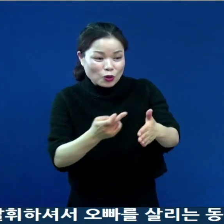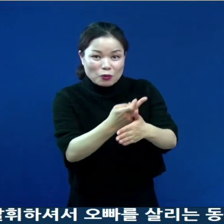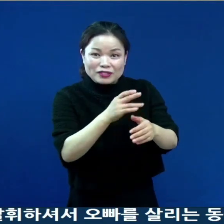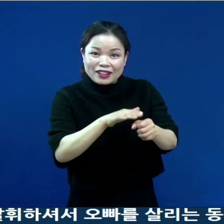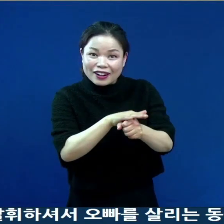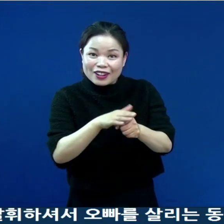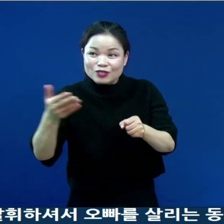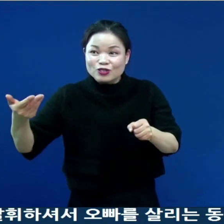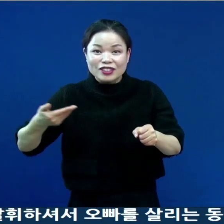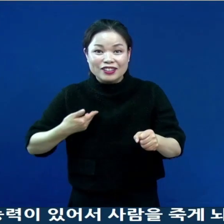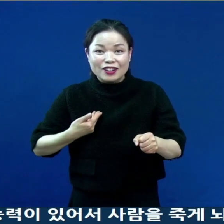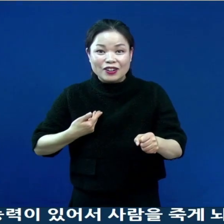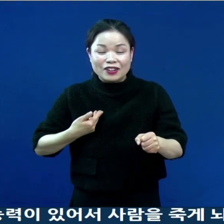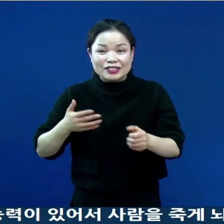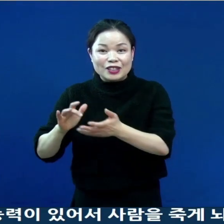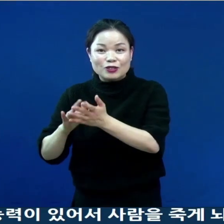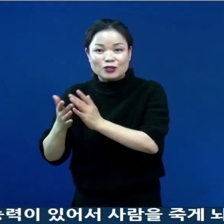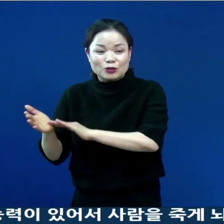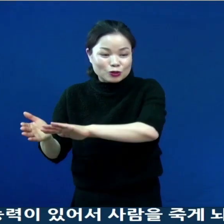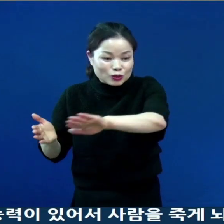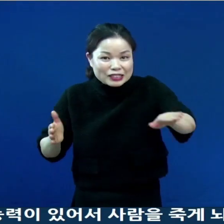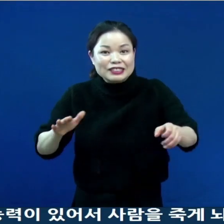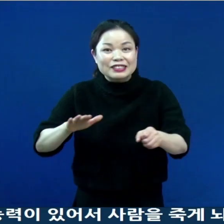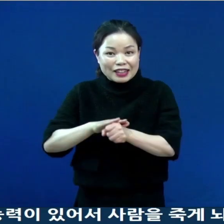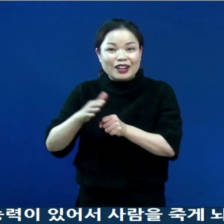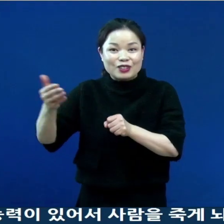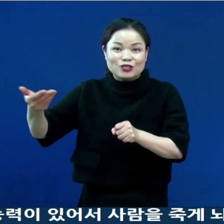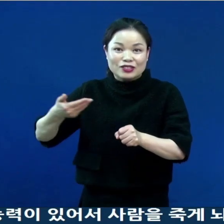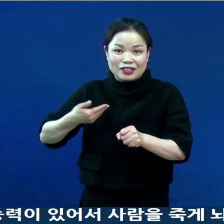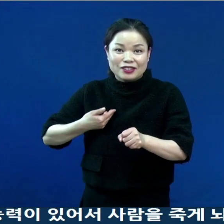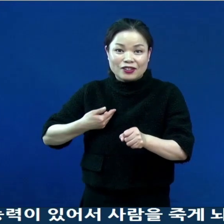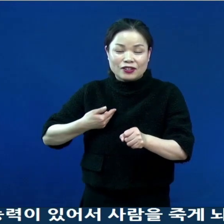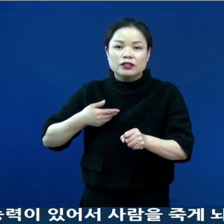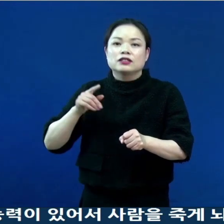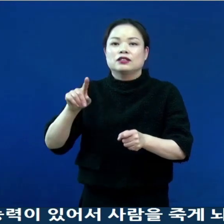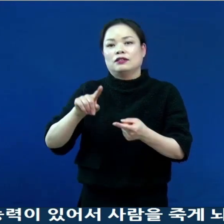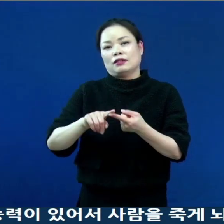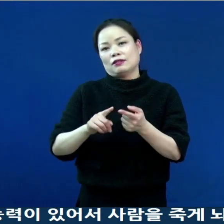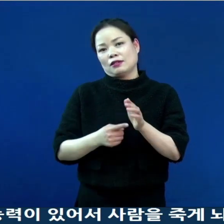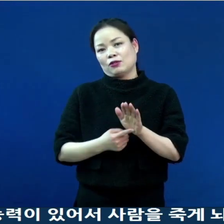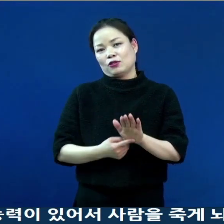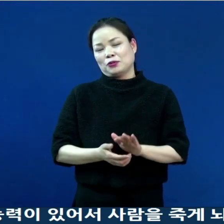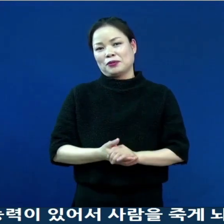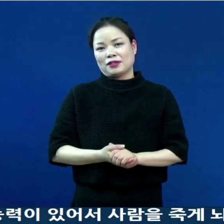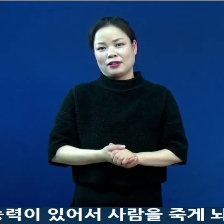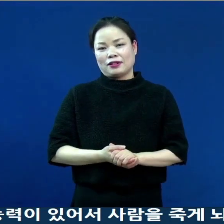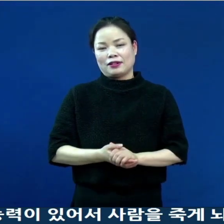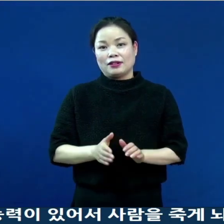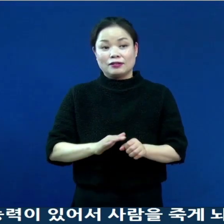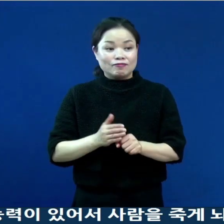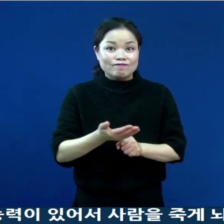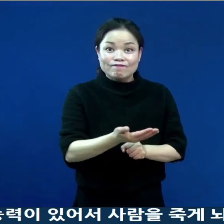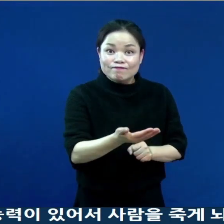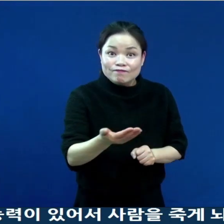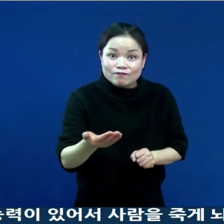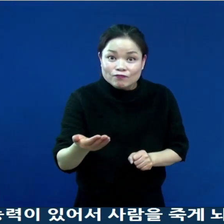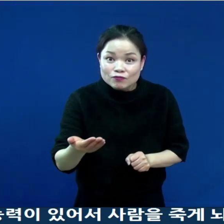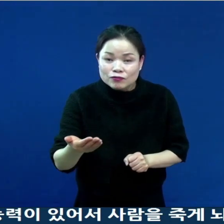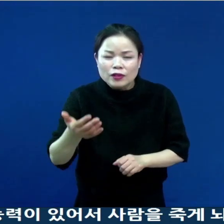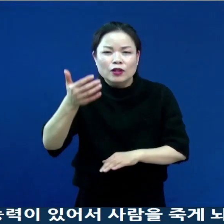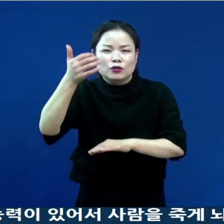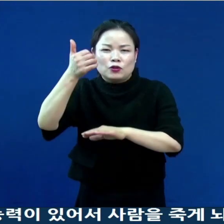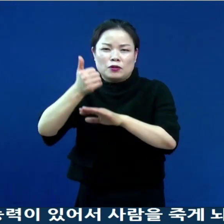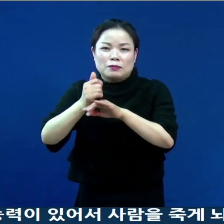예수님 우리를 사랑하시지 않으세요? 여기 있는 겁니다. 사랑하는 여러분, 이제